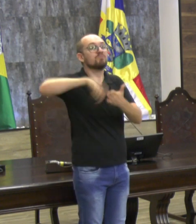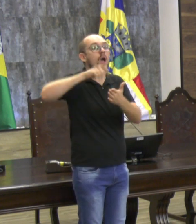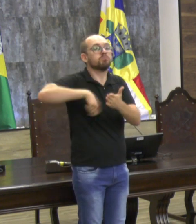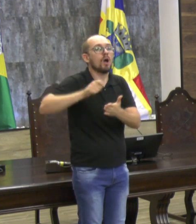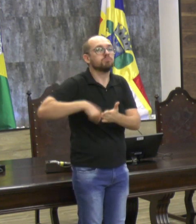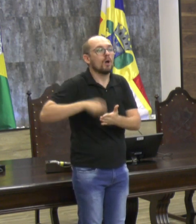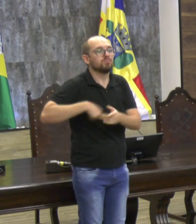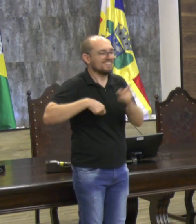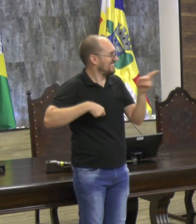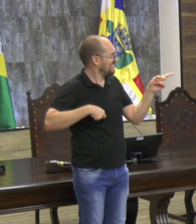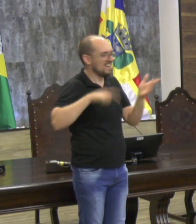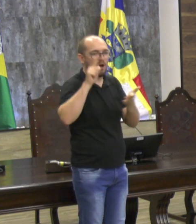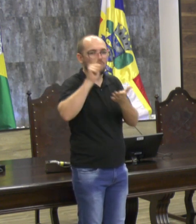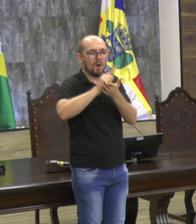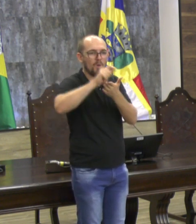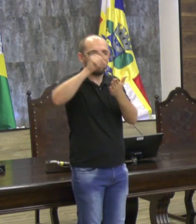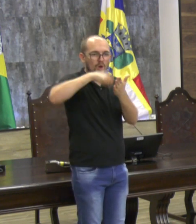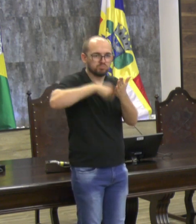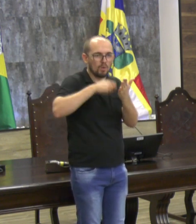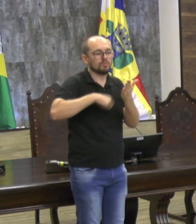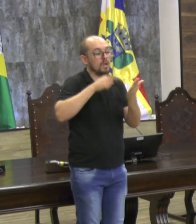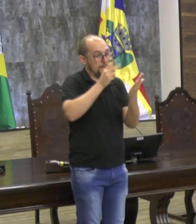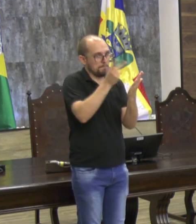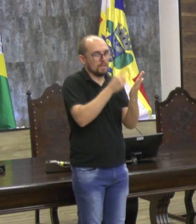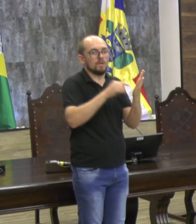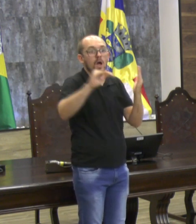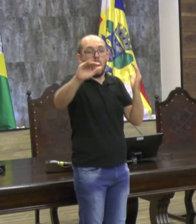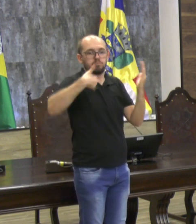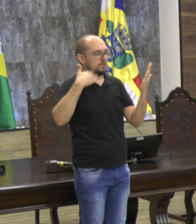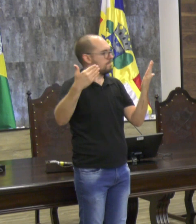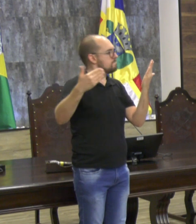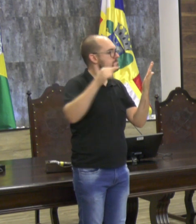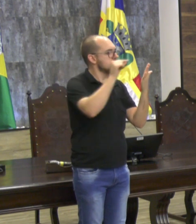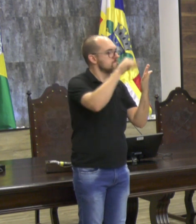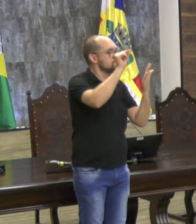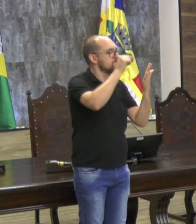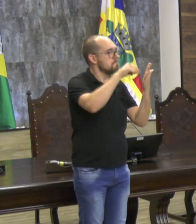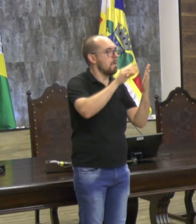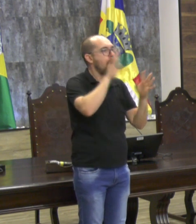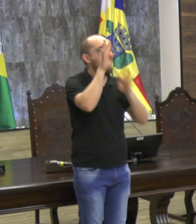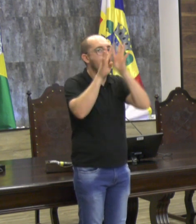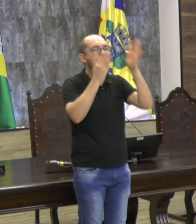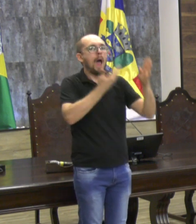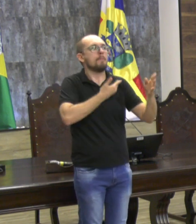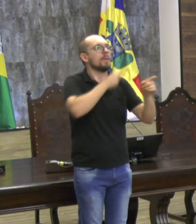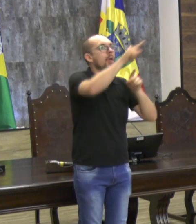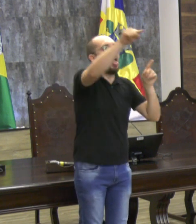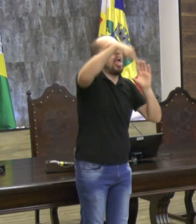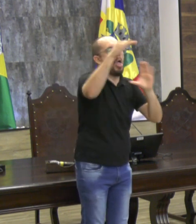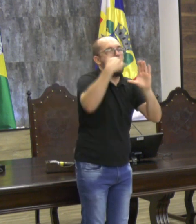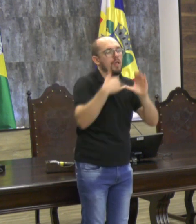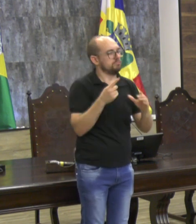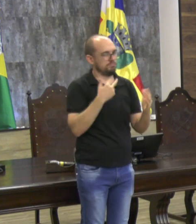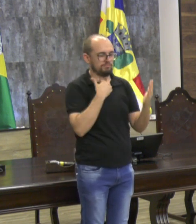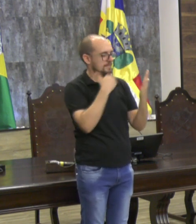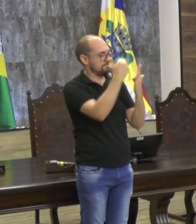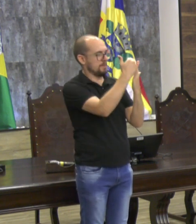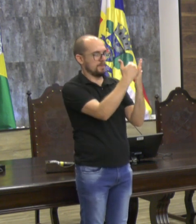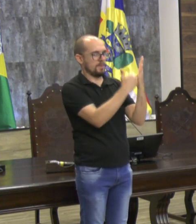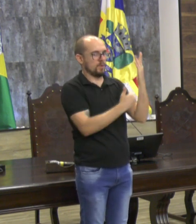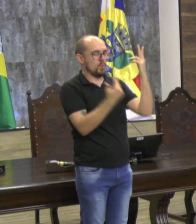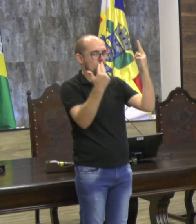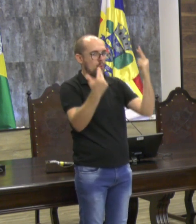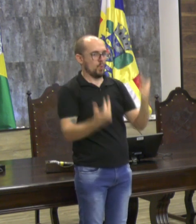presença, vocês vão deixar ali todos os dados pessoais que a gente entra em contato para que vocês possam buscar então certificados. Desta forma, eu também